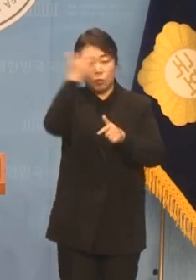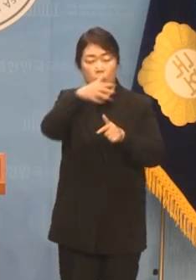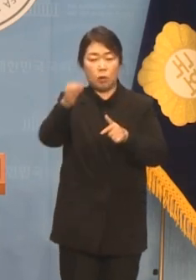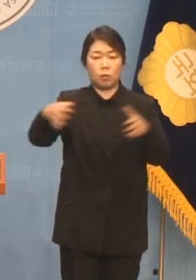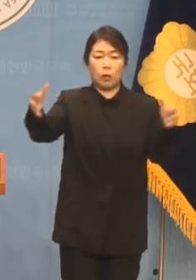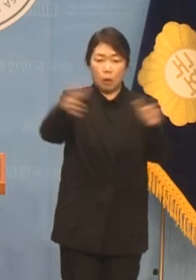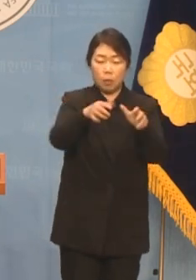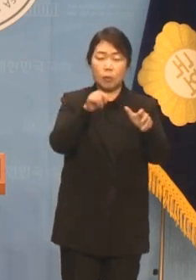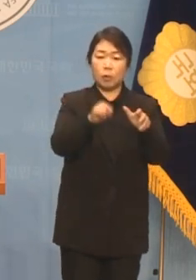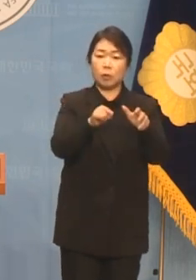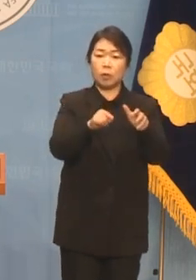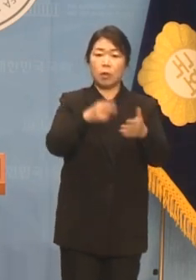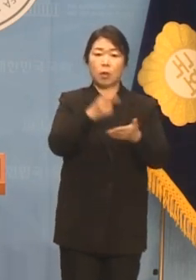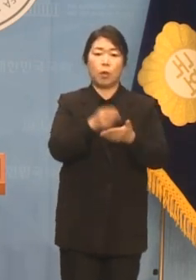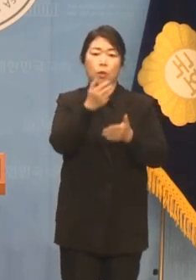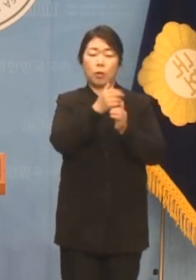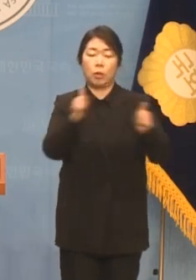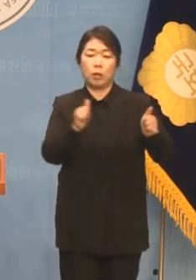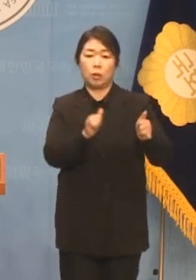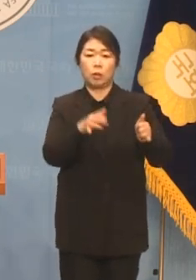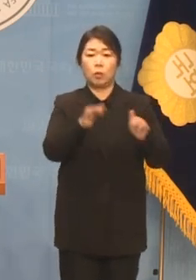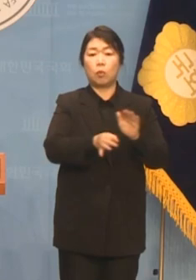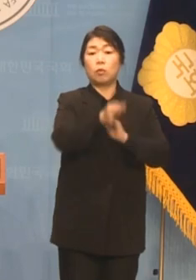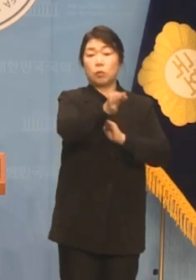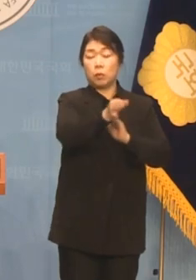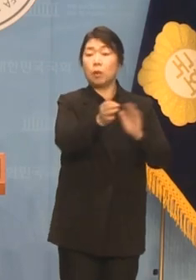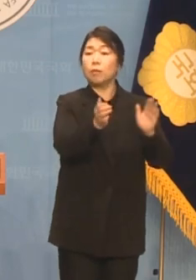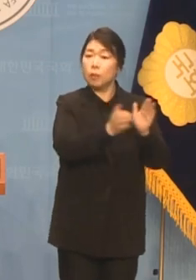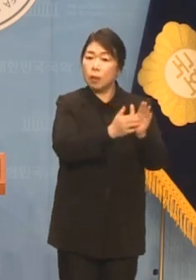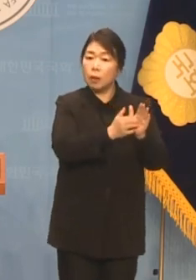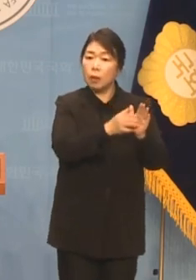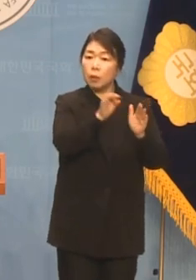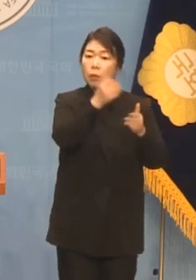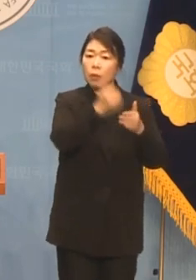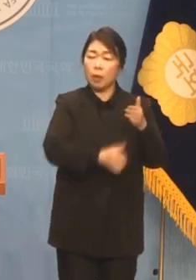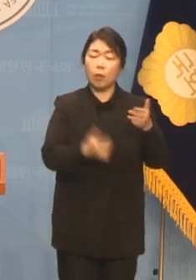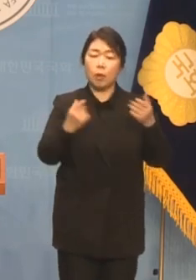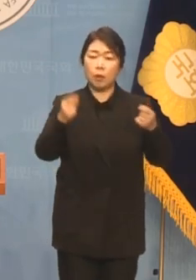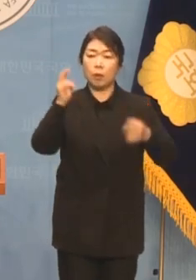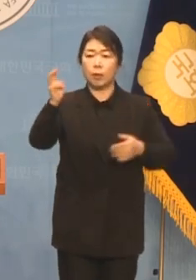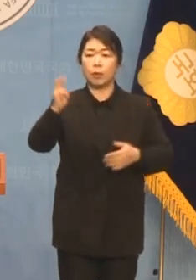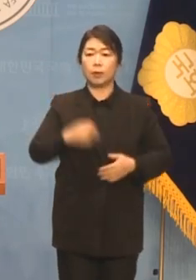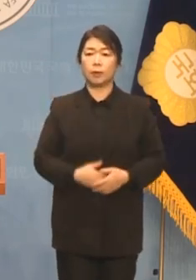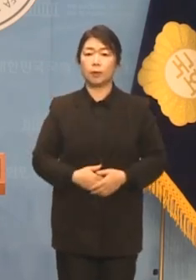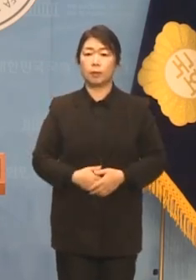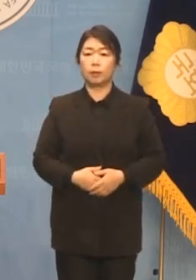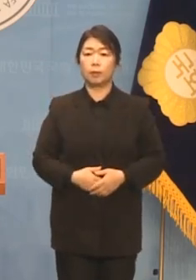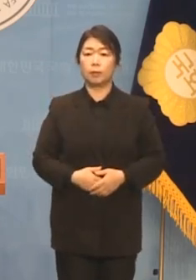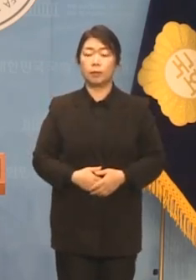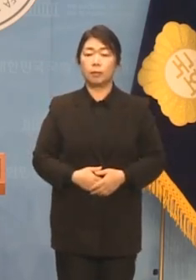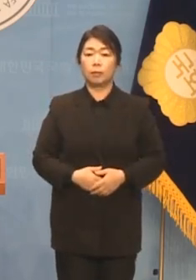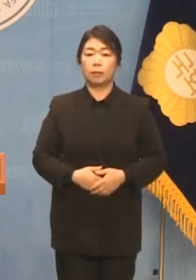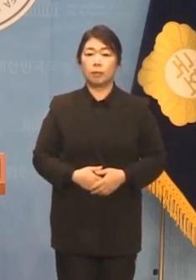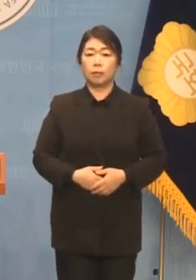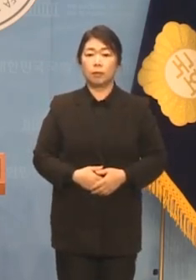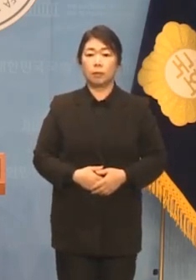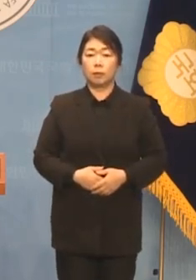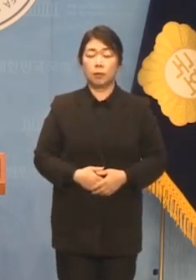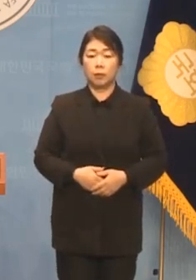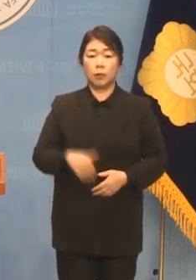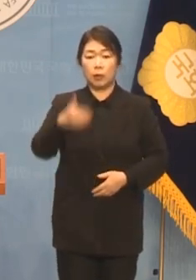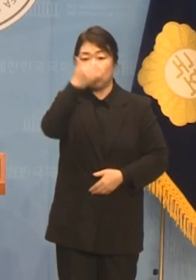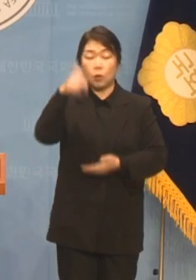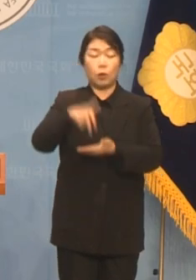돈으로 변호인단 비용을 치르고도 남았을 것 같습니다 가붕개 청년은